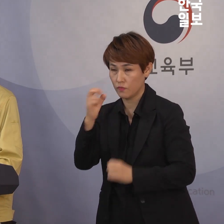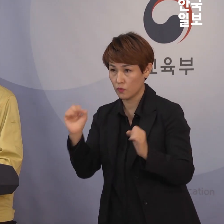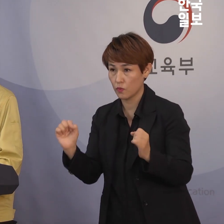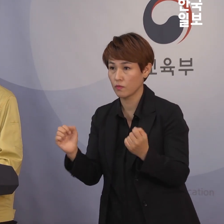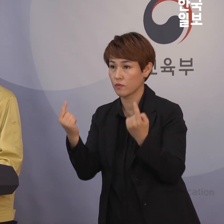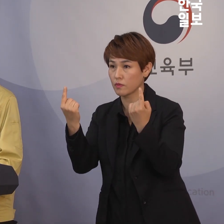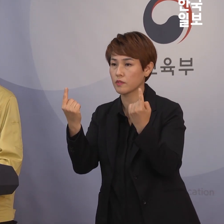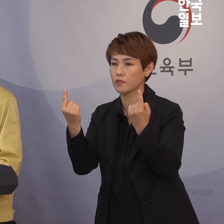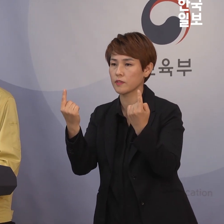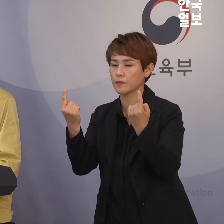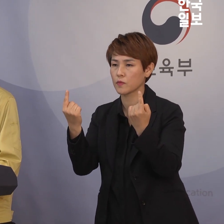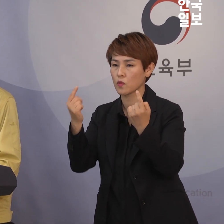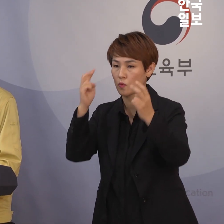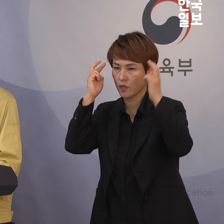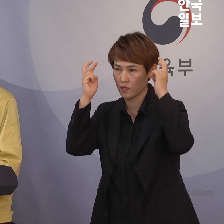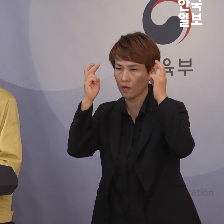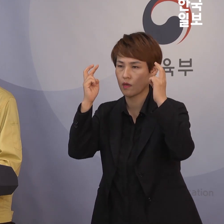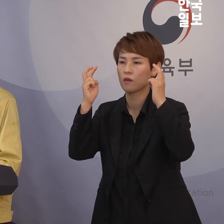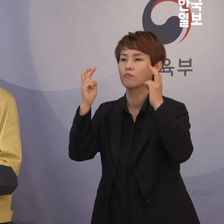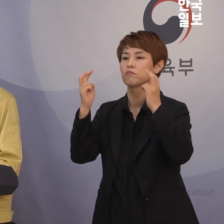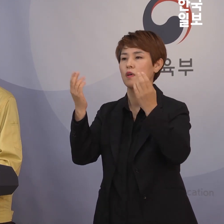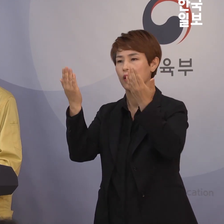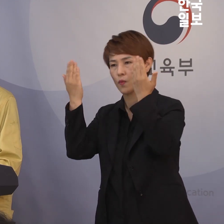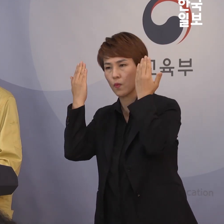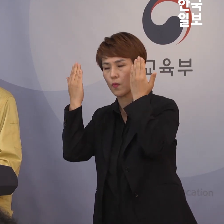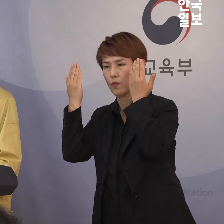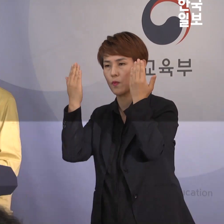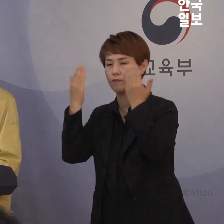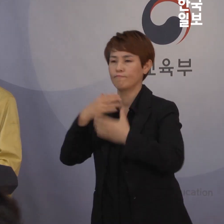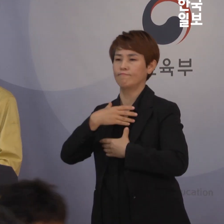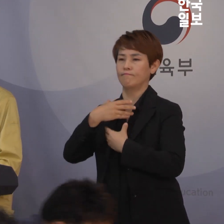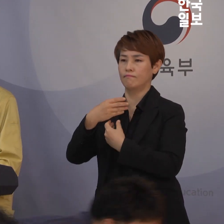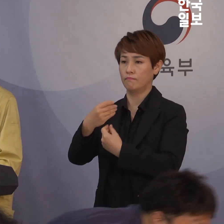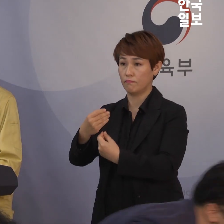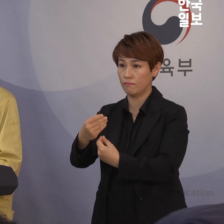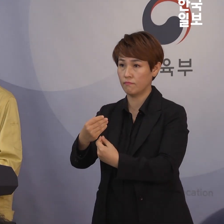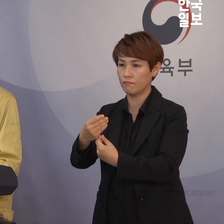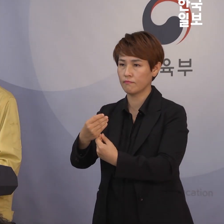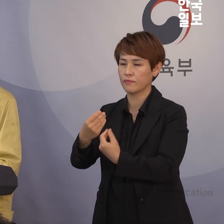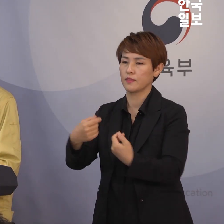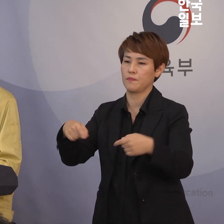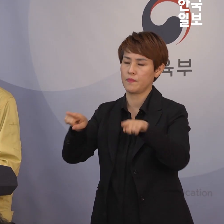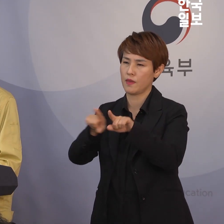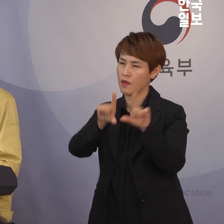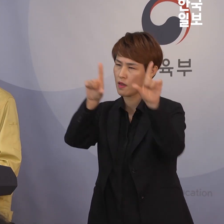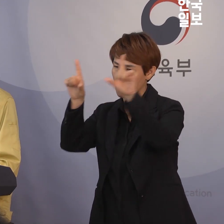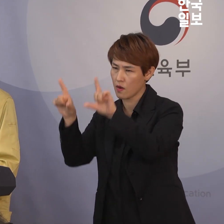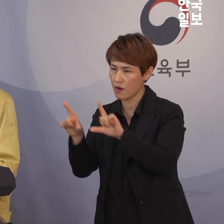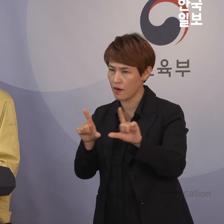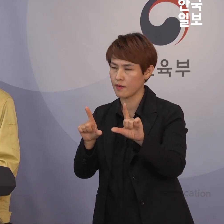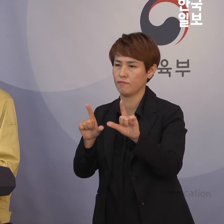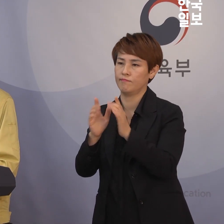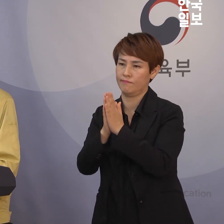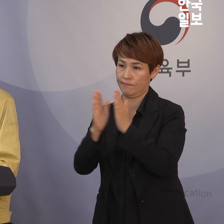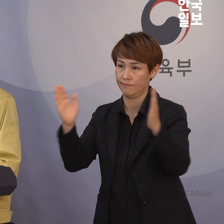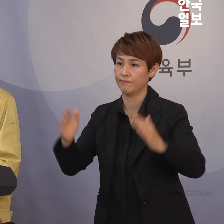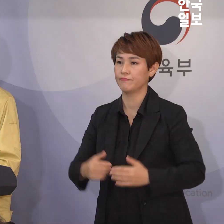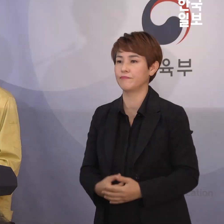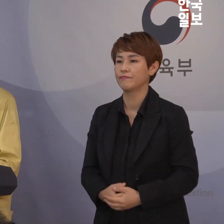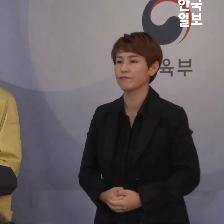동시에 직장 생활이나 학교 생활을 안전하게 병행하는 새로운 일상을 시작합니다.